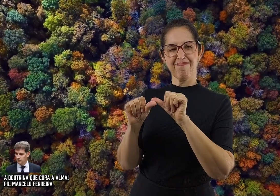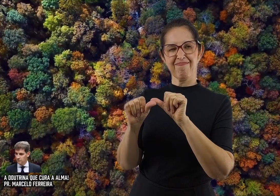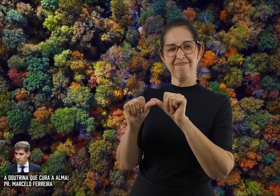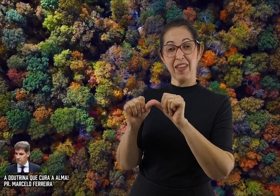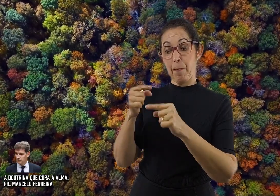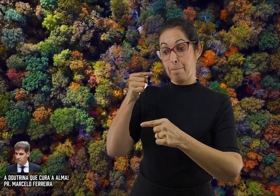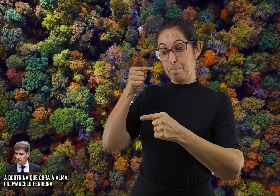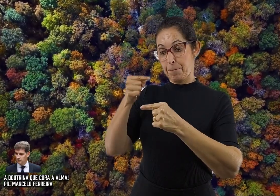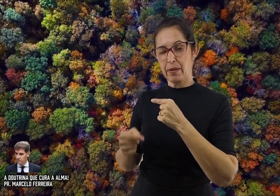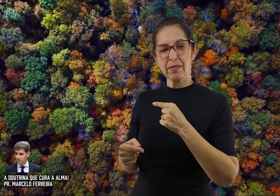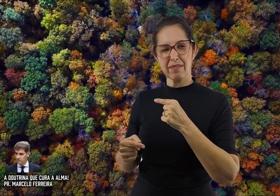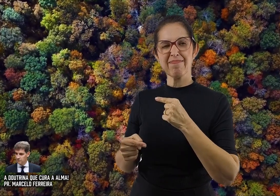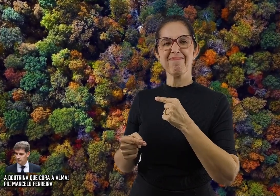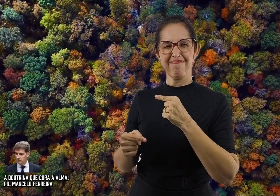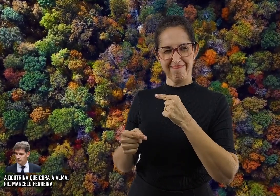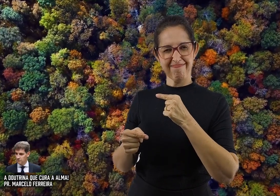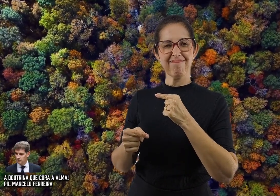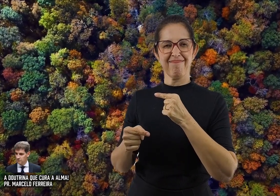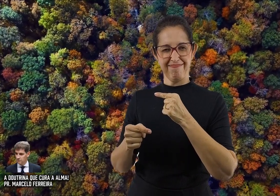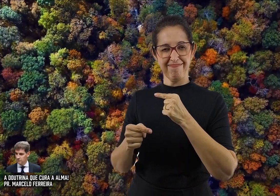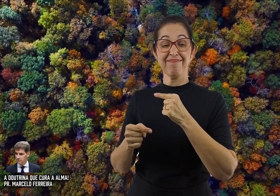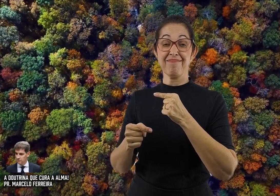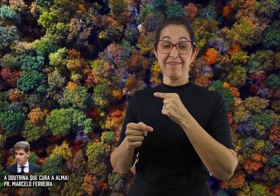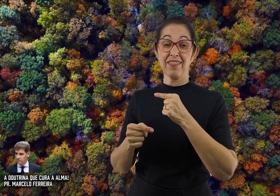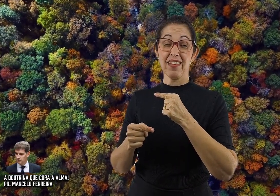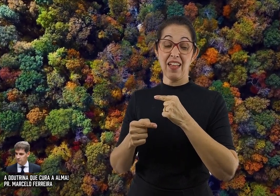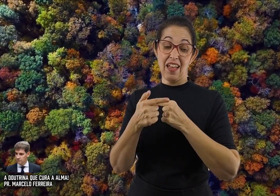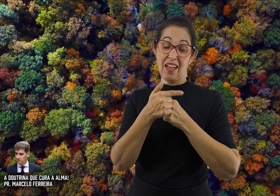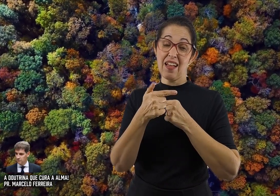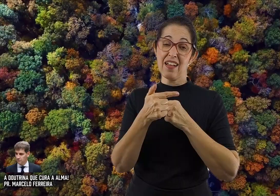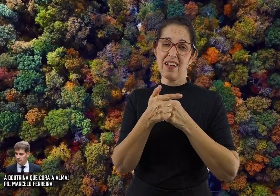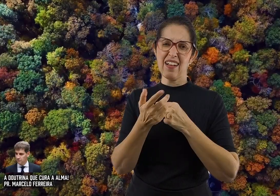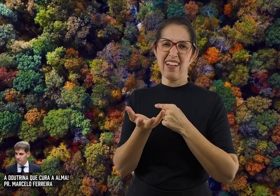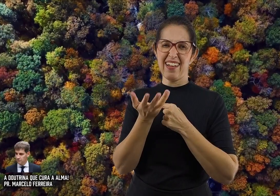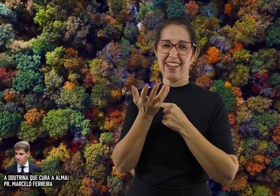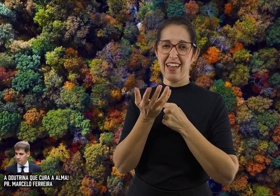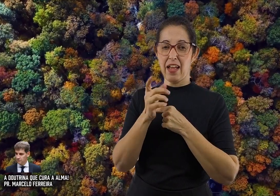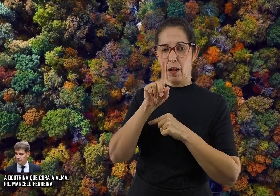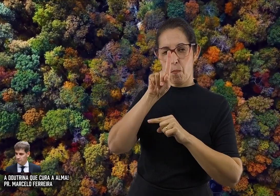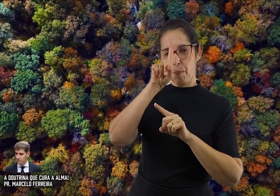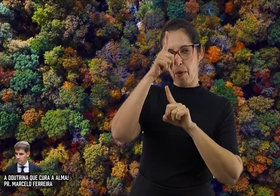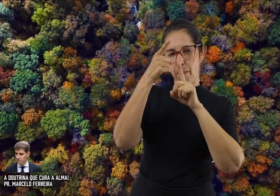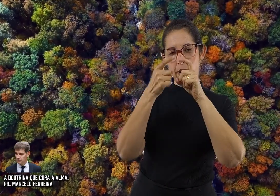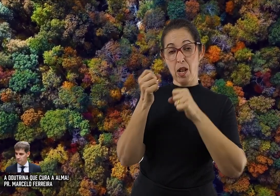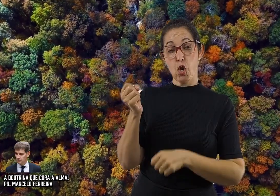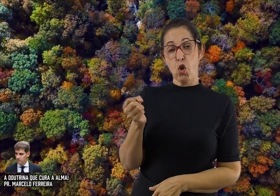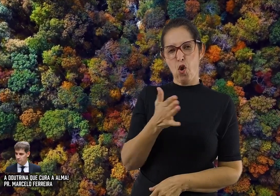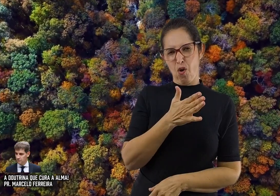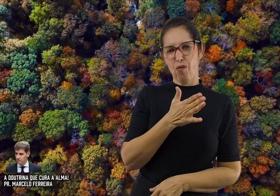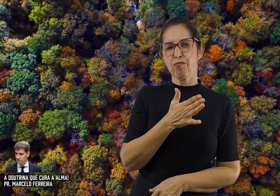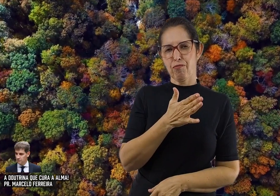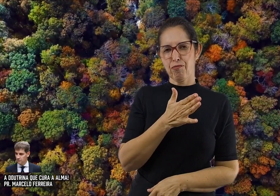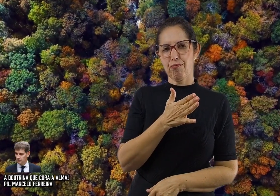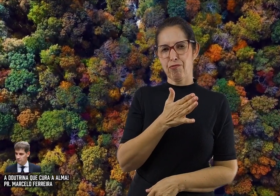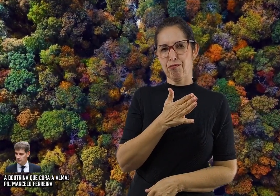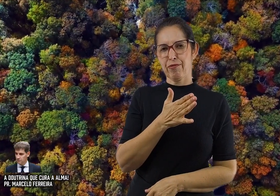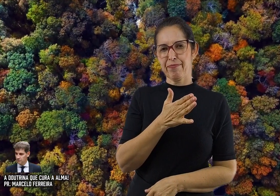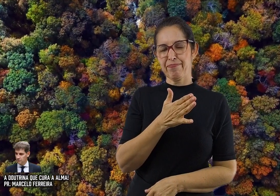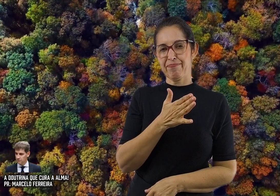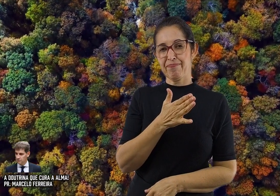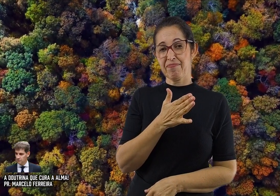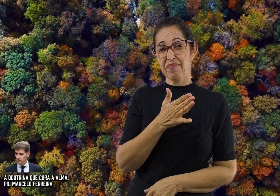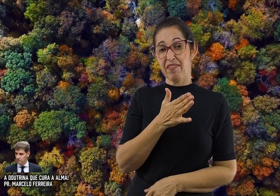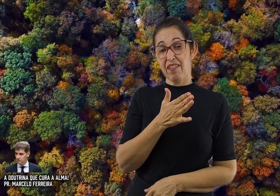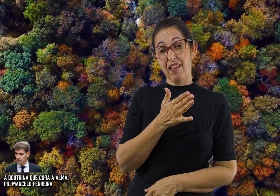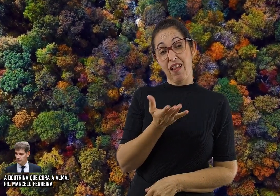palavra, ela vai tentar criar coisas, criar ensinos que não existem na palavra. Ela vai ensinar algo que não existe